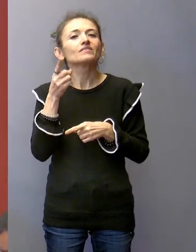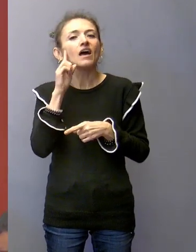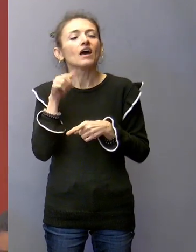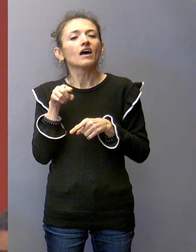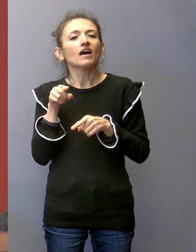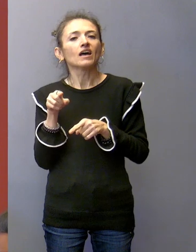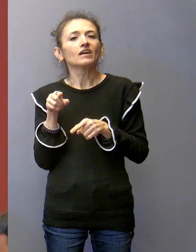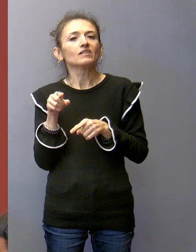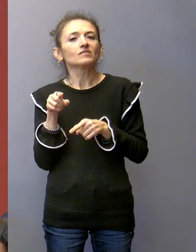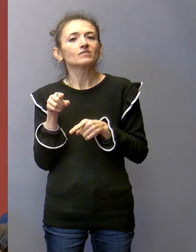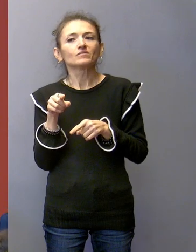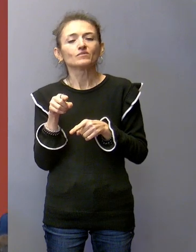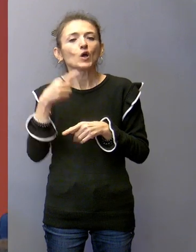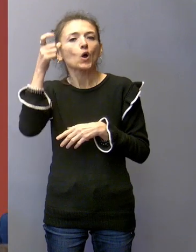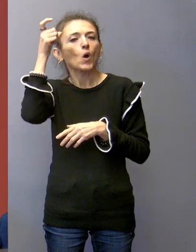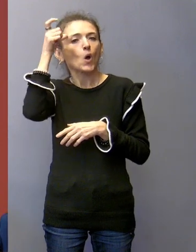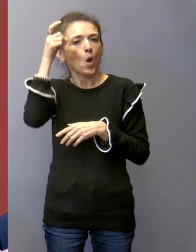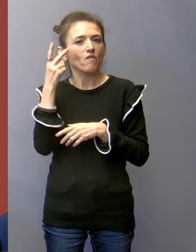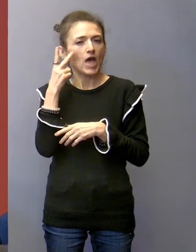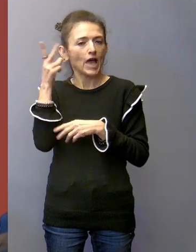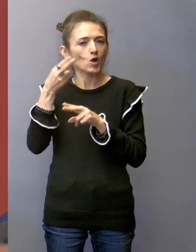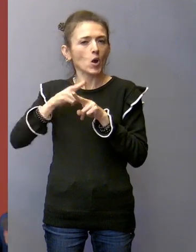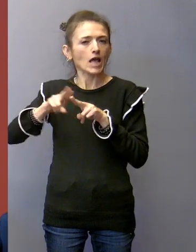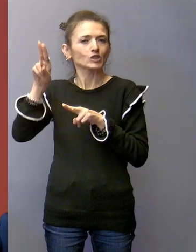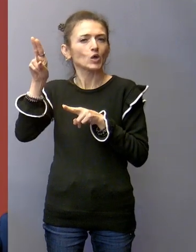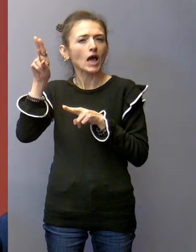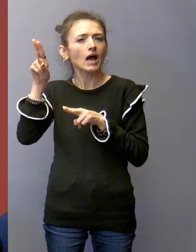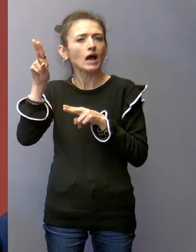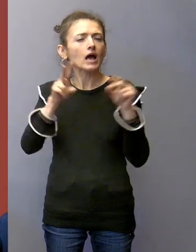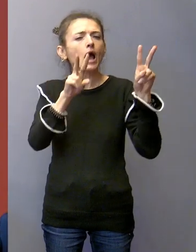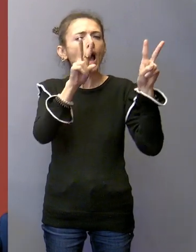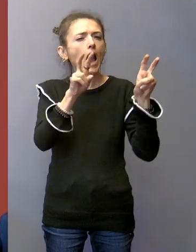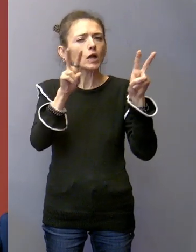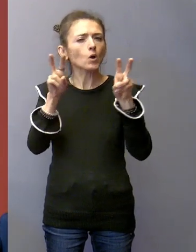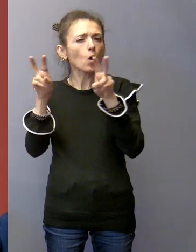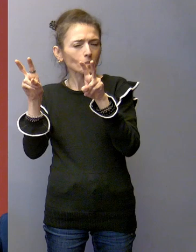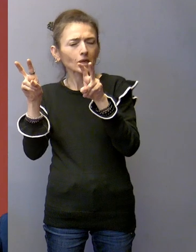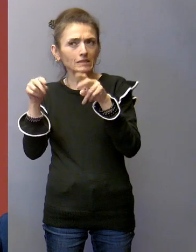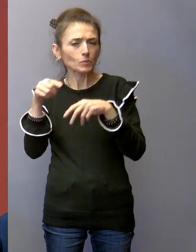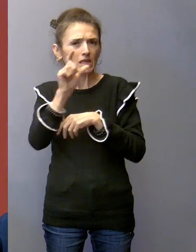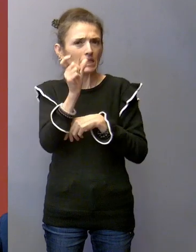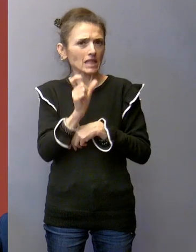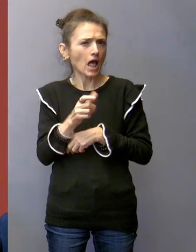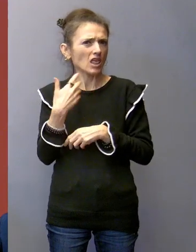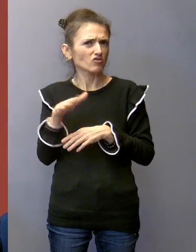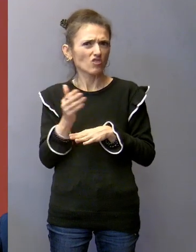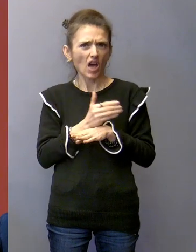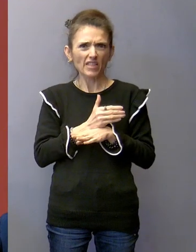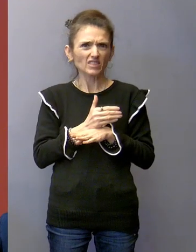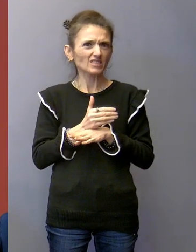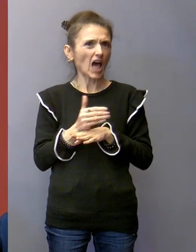che sta venendo sta facendo il governo Nazionale su temi dove oggettivamente l'Italia Sconta un ritardo